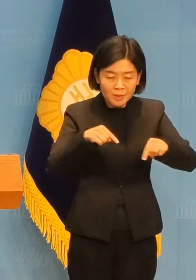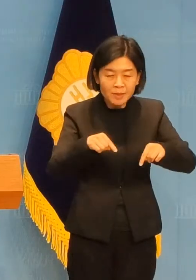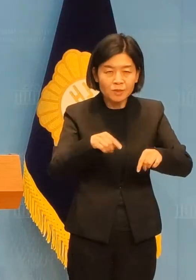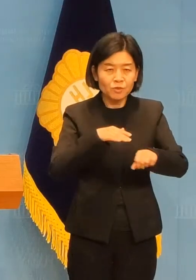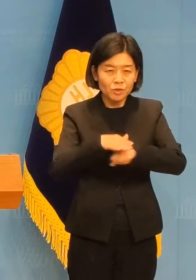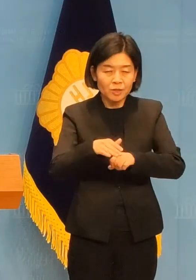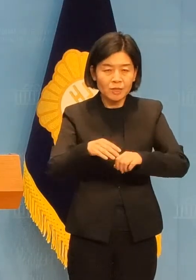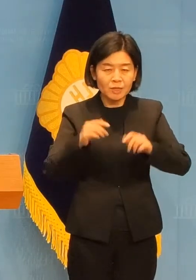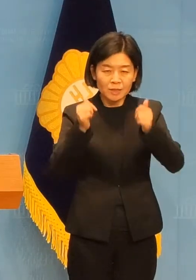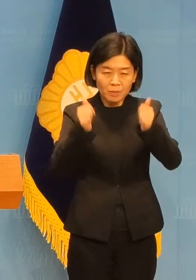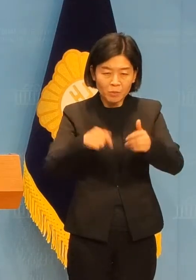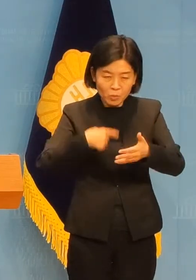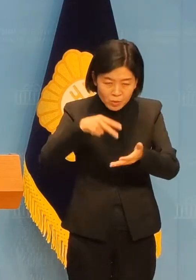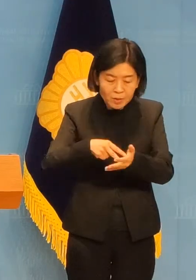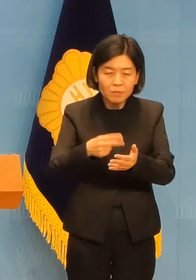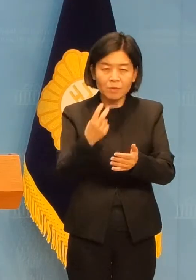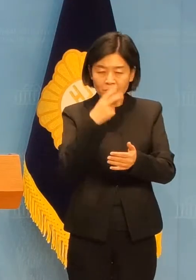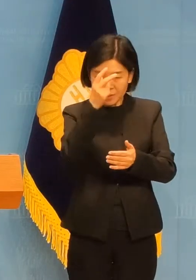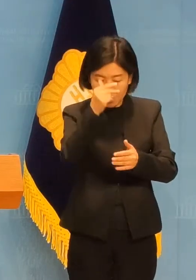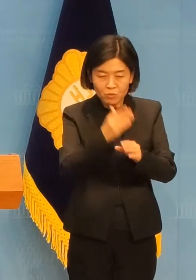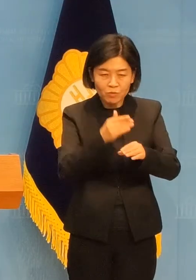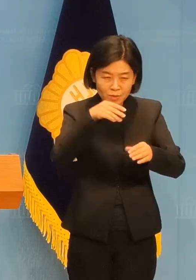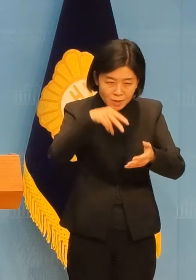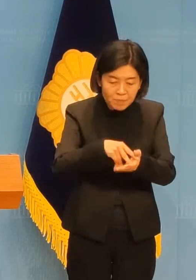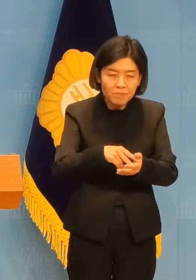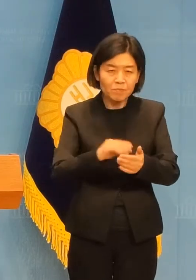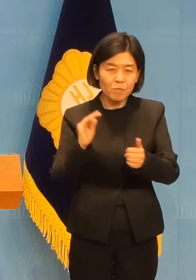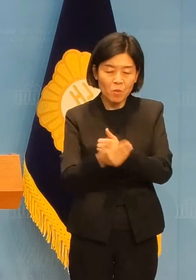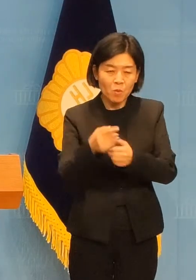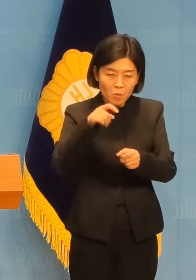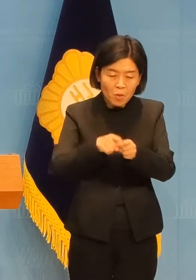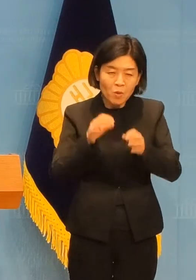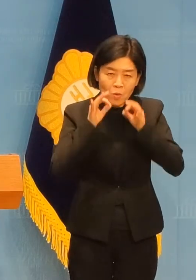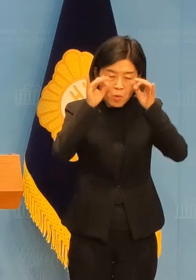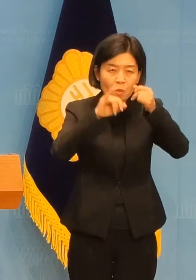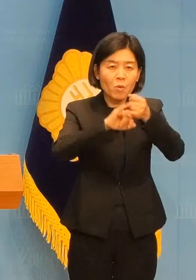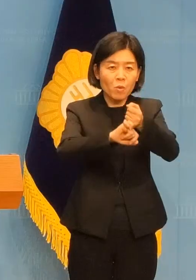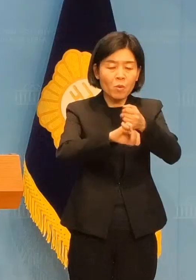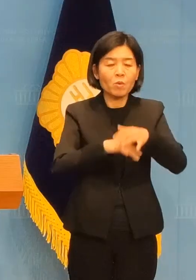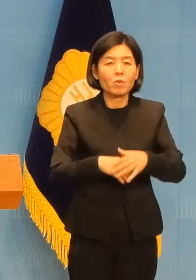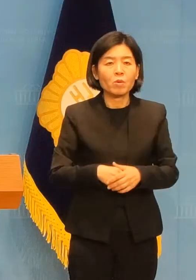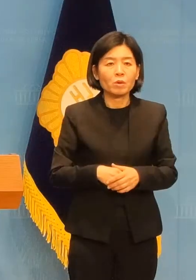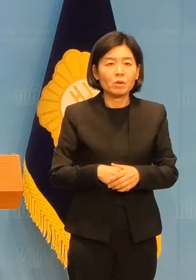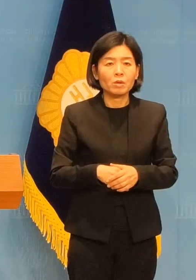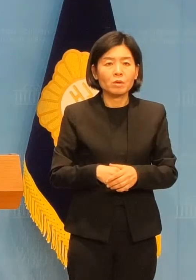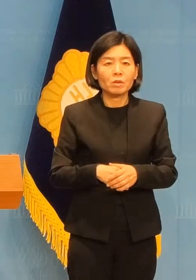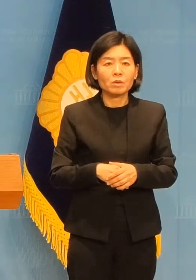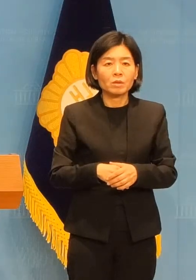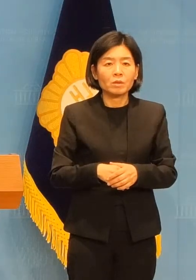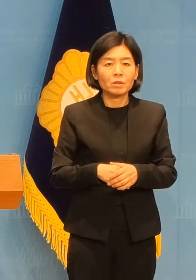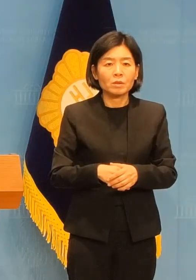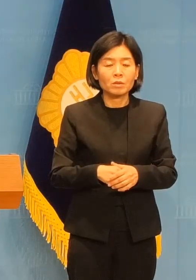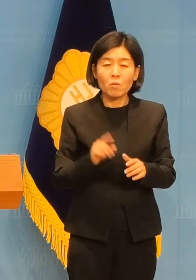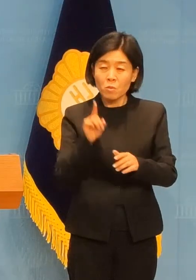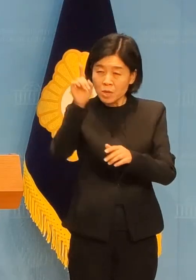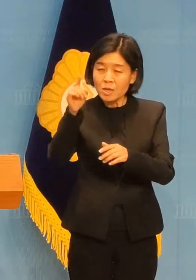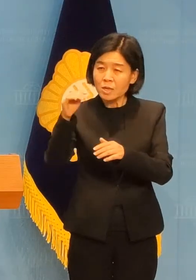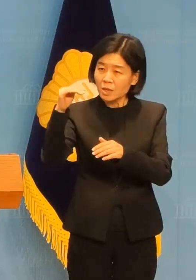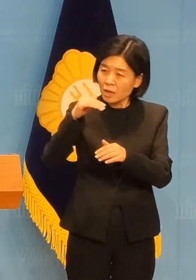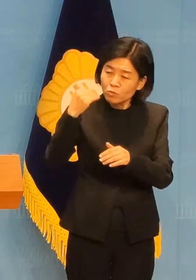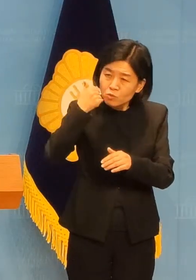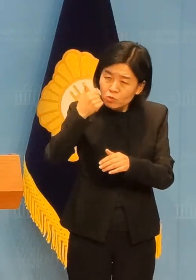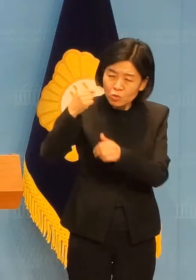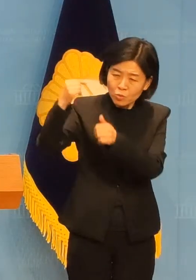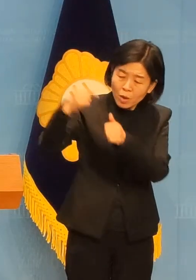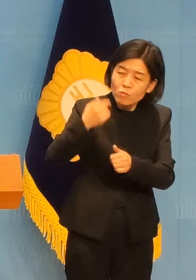검찰의 중립성을 지키기 위해 최선을 다할 것입니다. 아울러 윗선 개입과 외압의